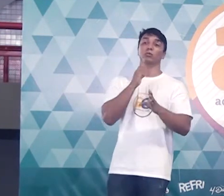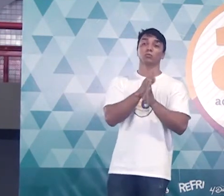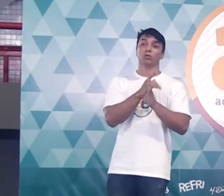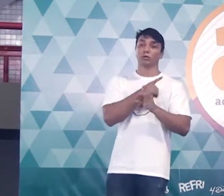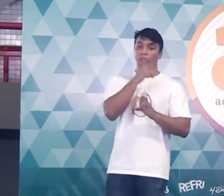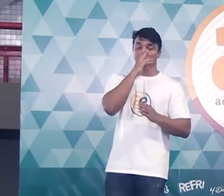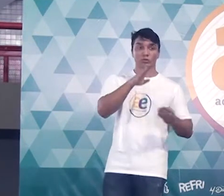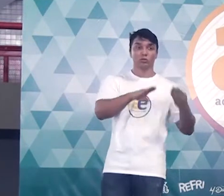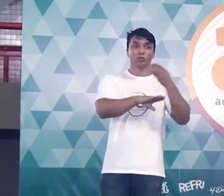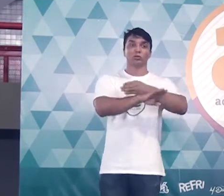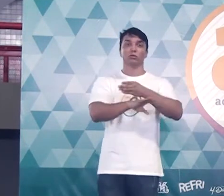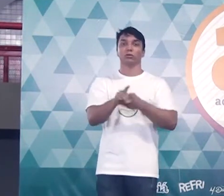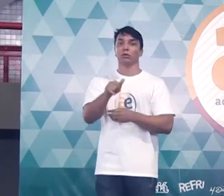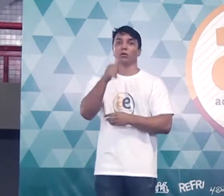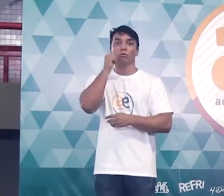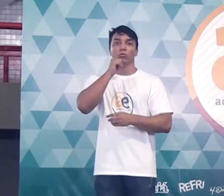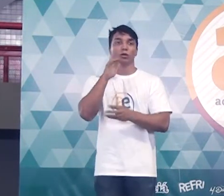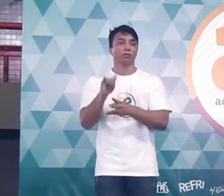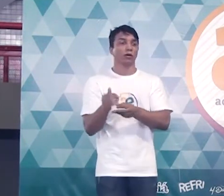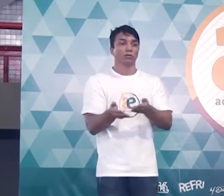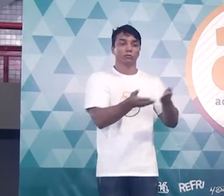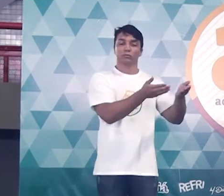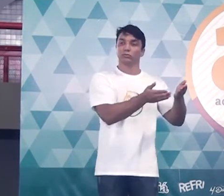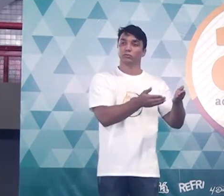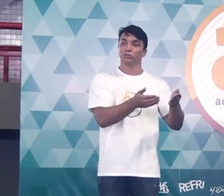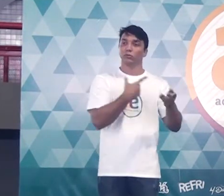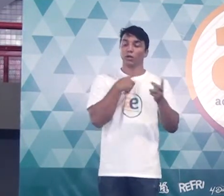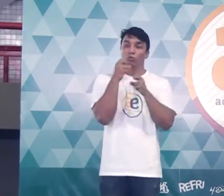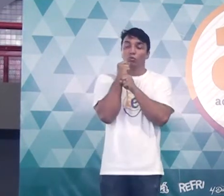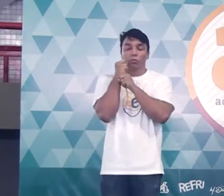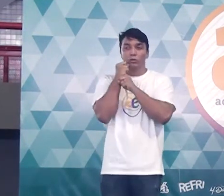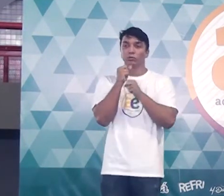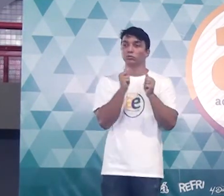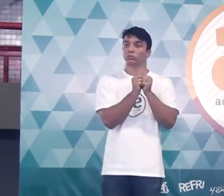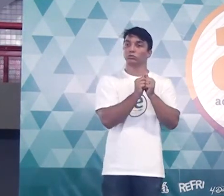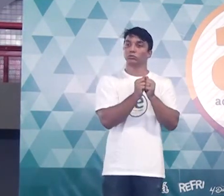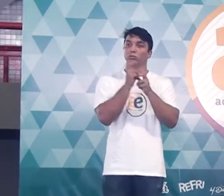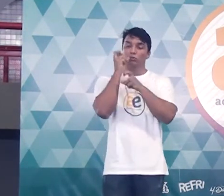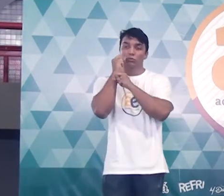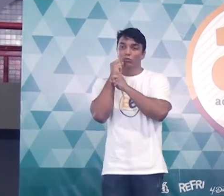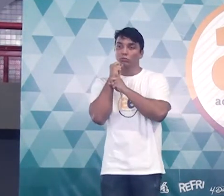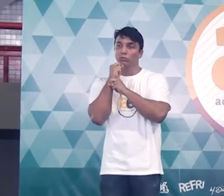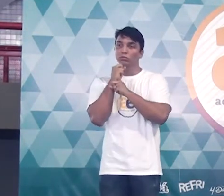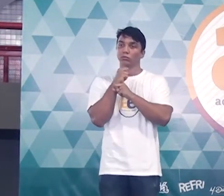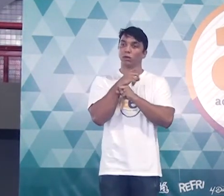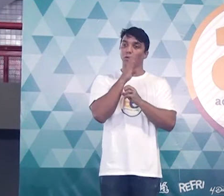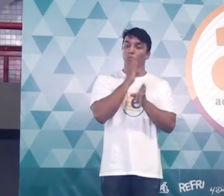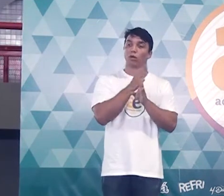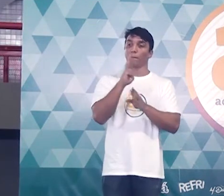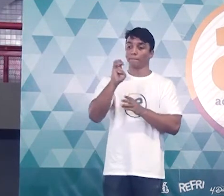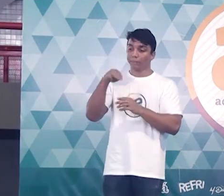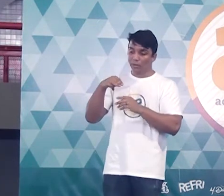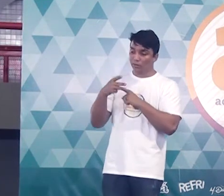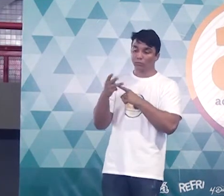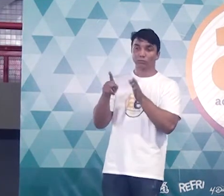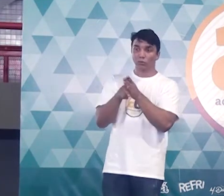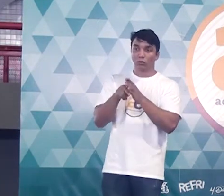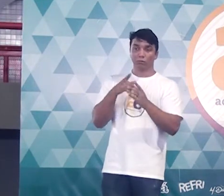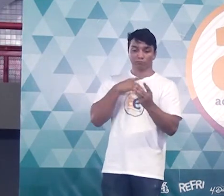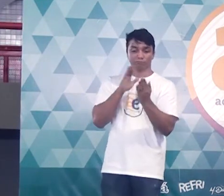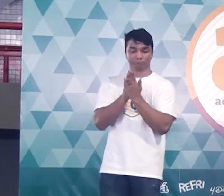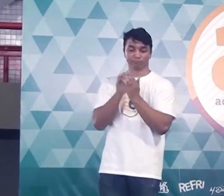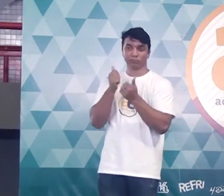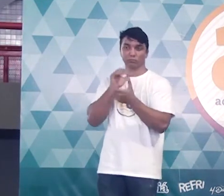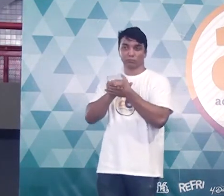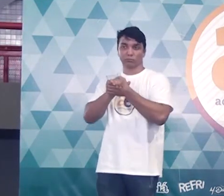o padre chegar e minha mulher, é mulher para dormir com ele, viu? Porque é um bem dele, ele acha que é um bem dele,